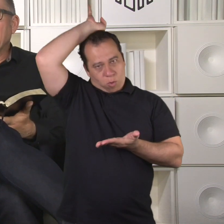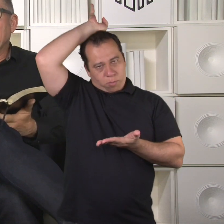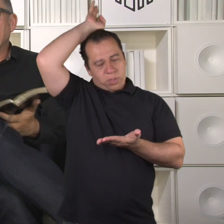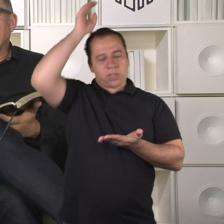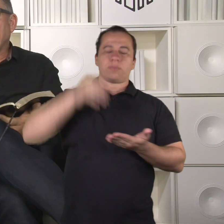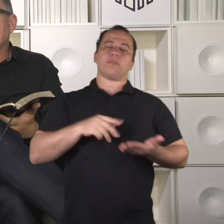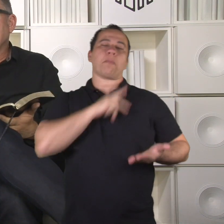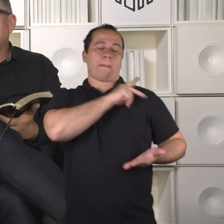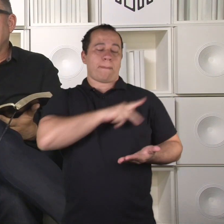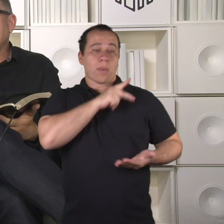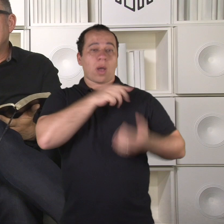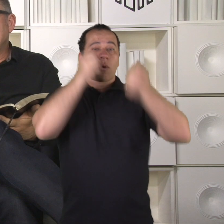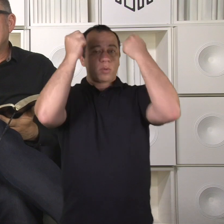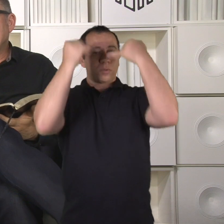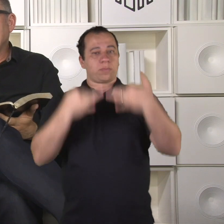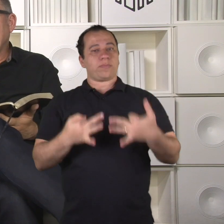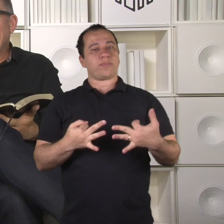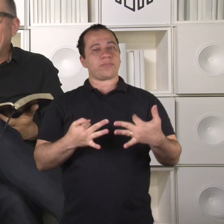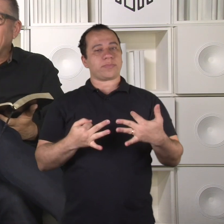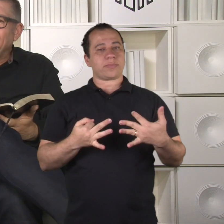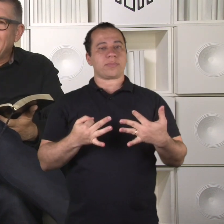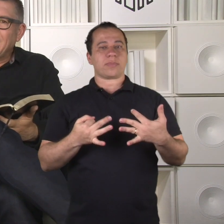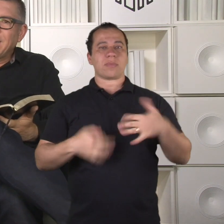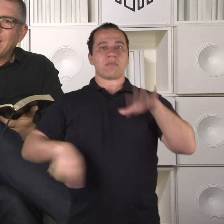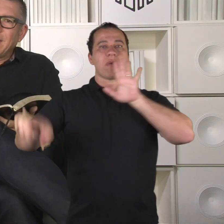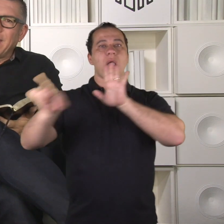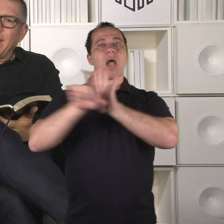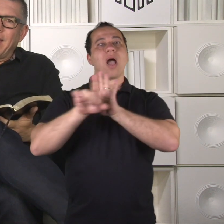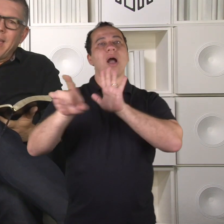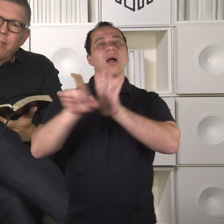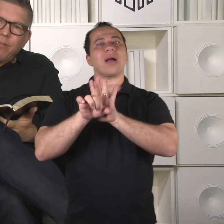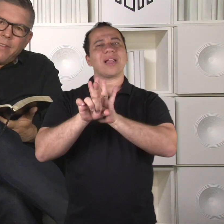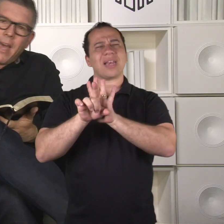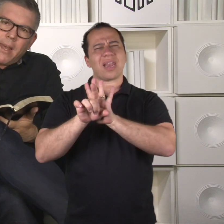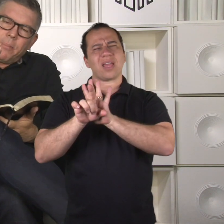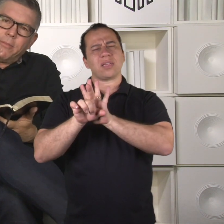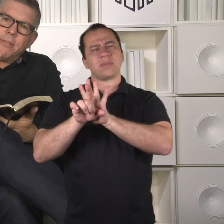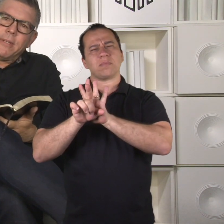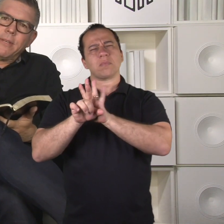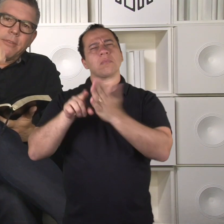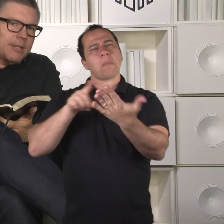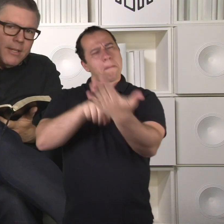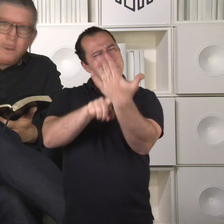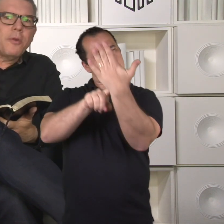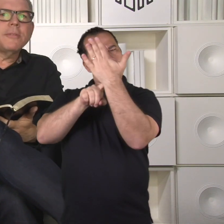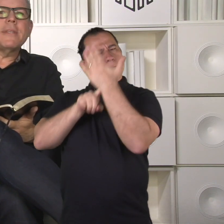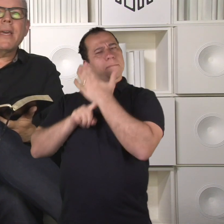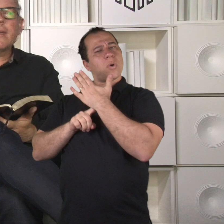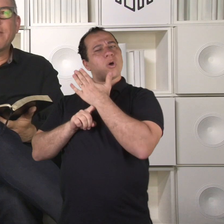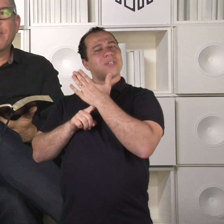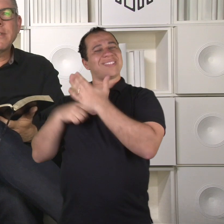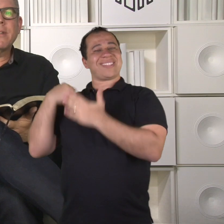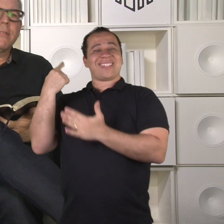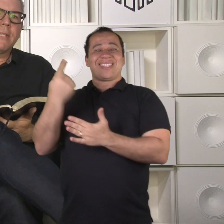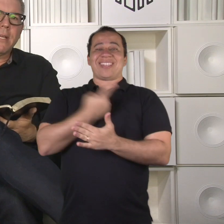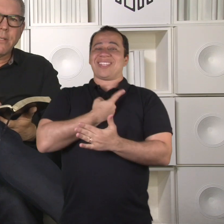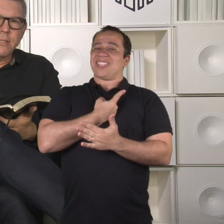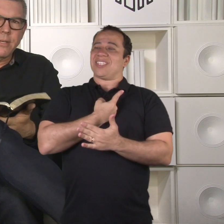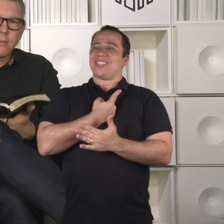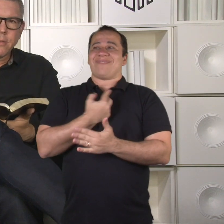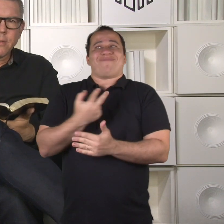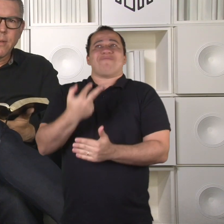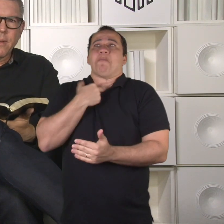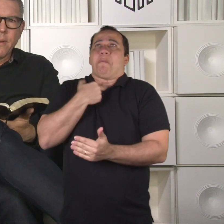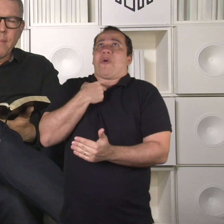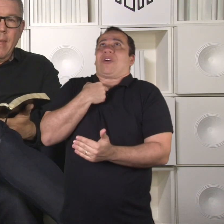diante, o apóstolo Paulo diz assim: olha, a lei, ela revela para você que você não consegue fazer a vontade